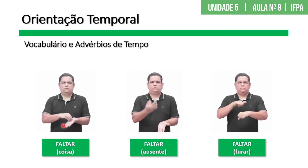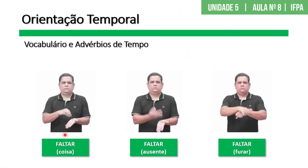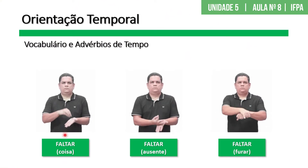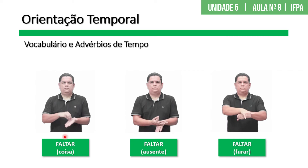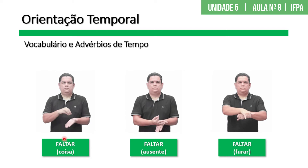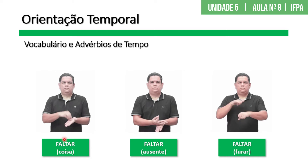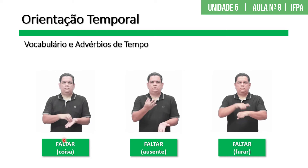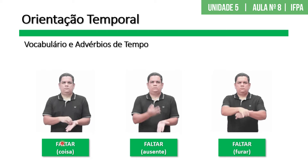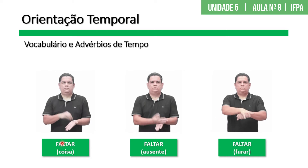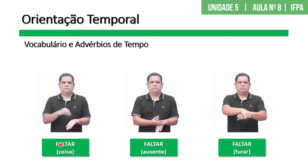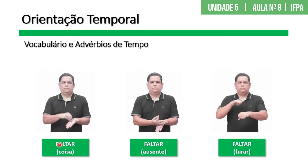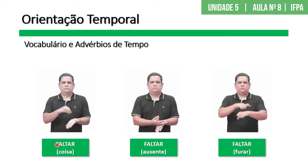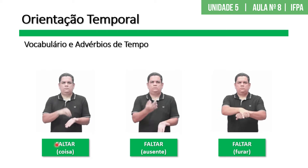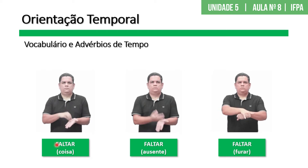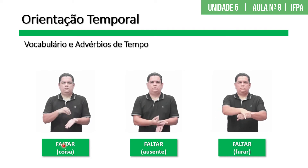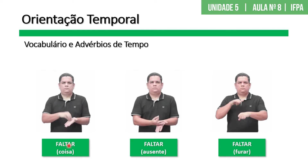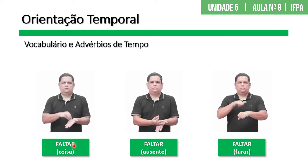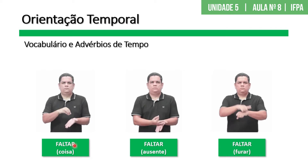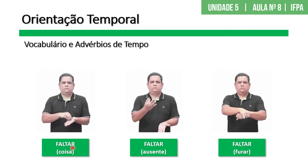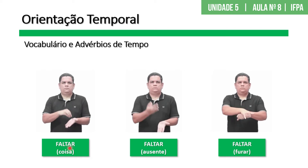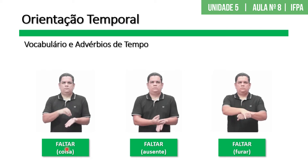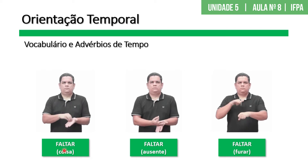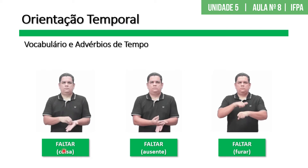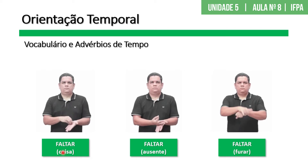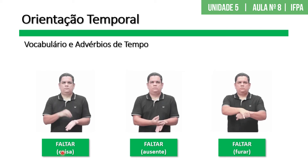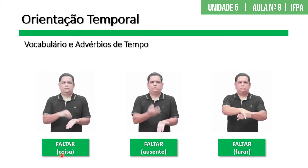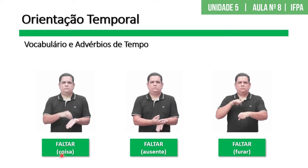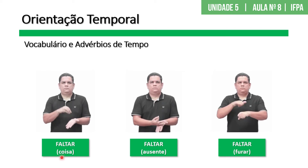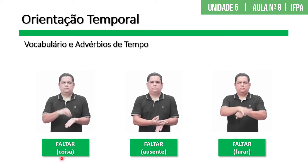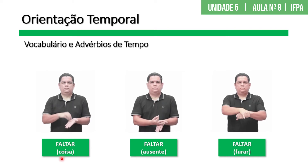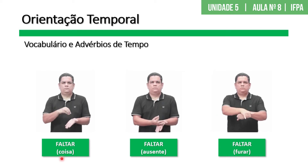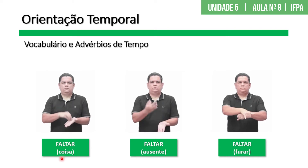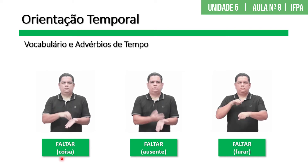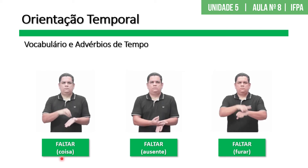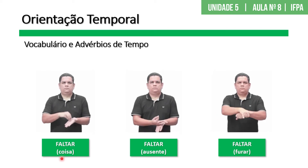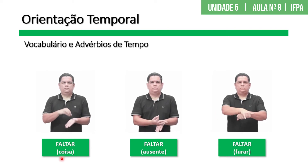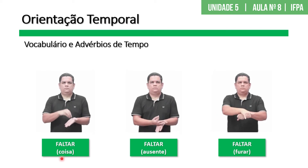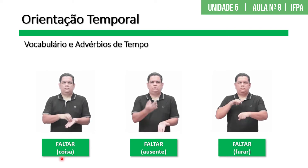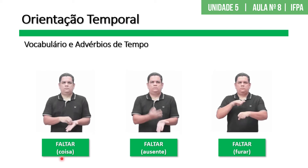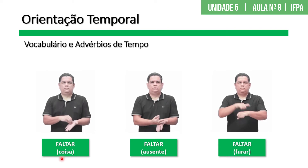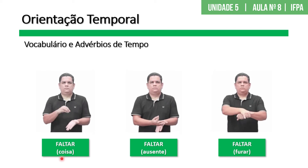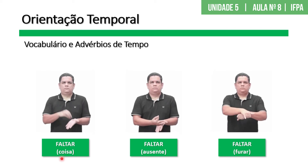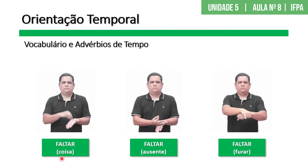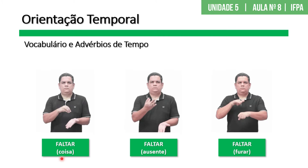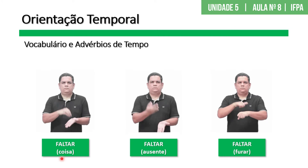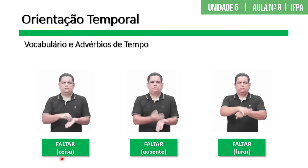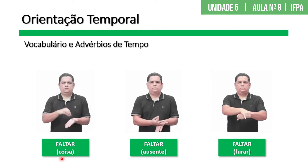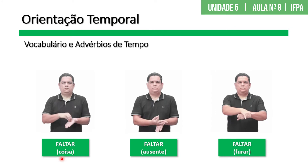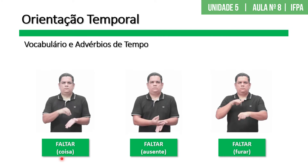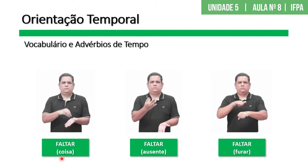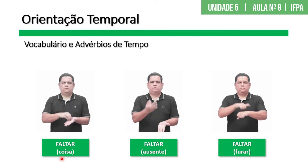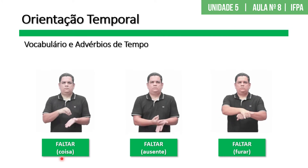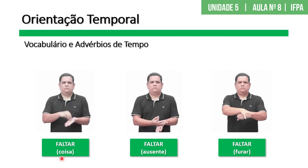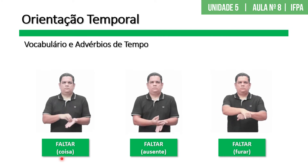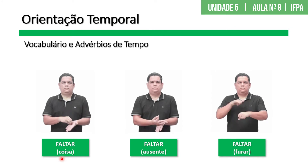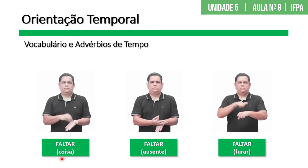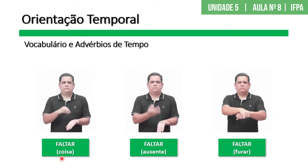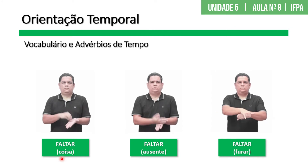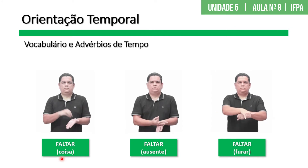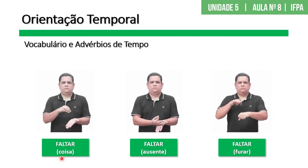faltar, eu coloquei aqui como coisa, né, como se eu te dissesse que está faltando alguma coisa, né? Mas eu